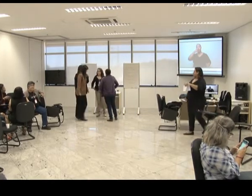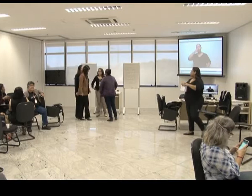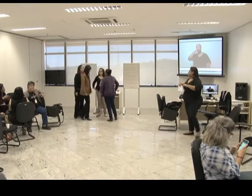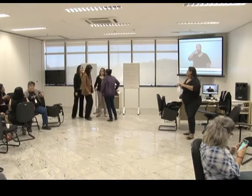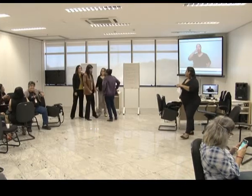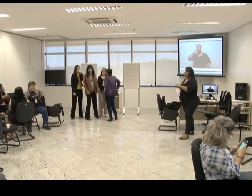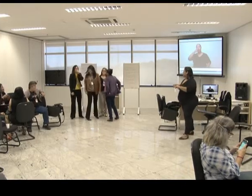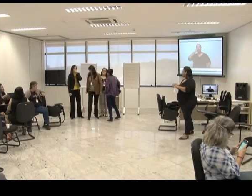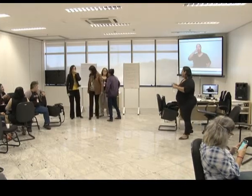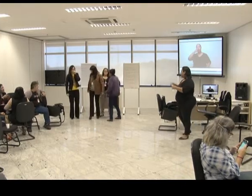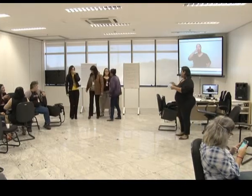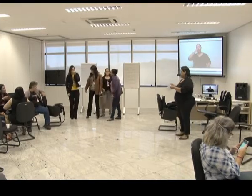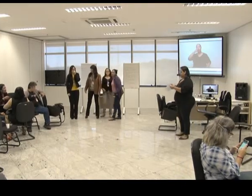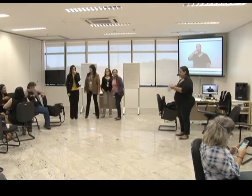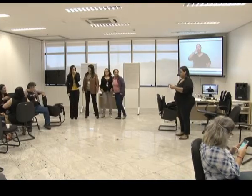De frente para cá.